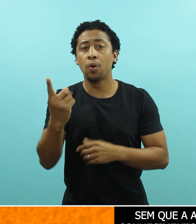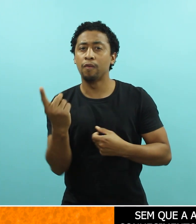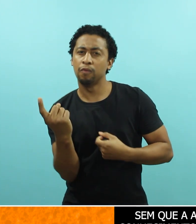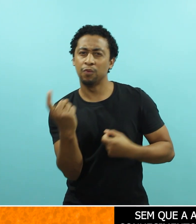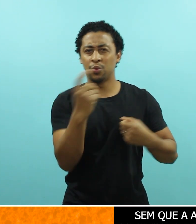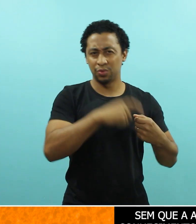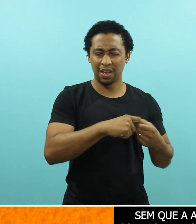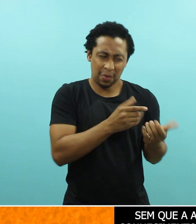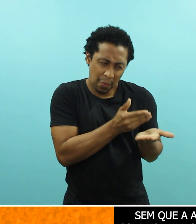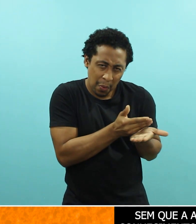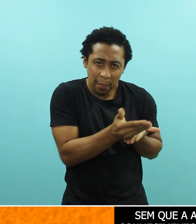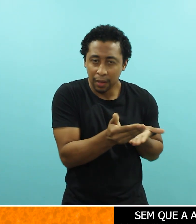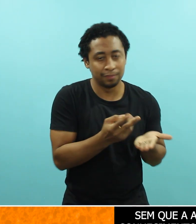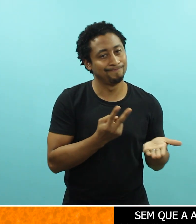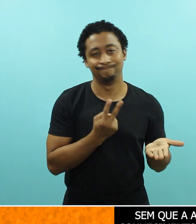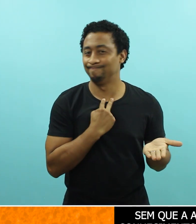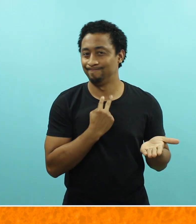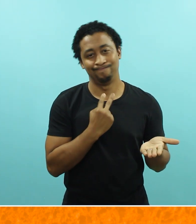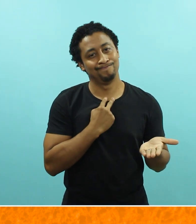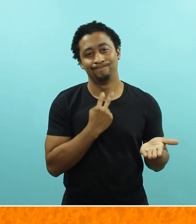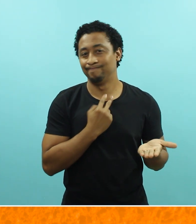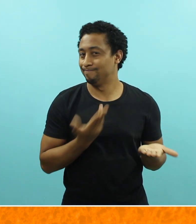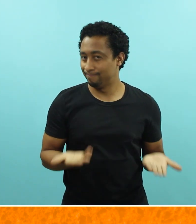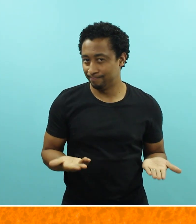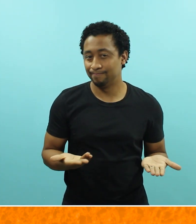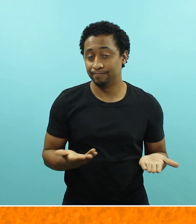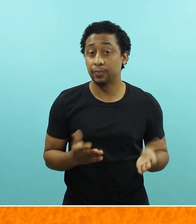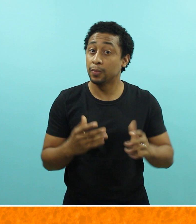seu conteúdo.